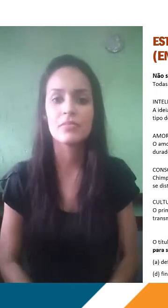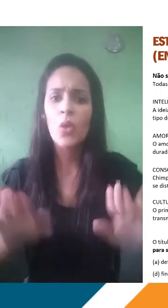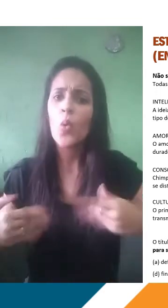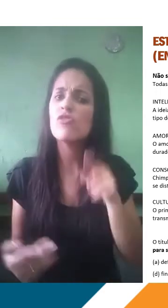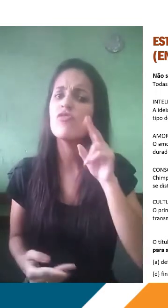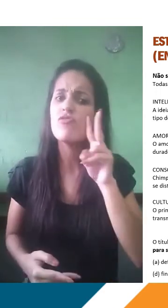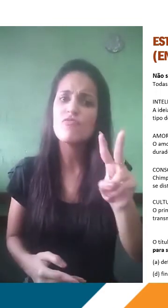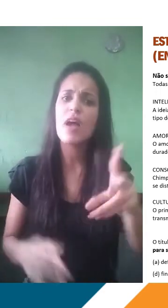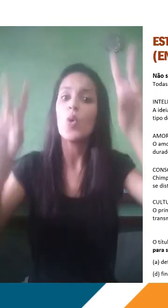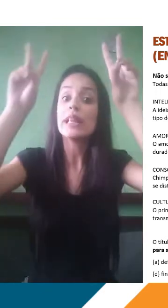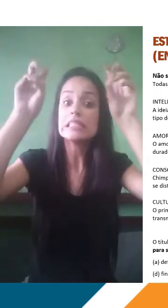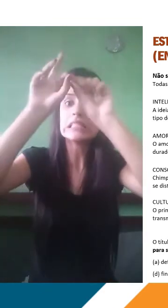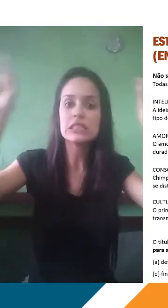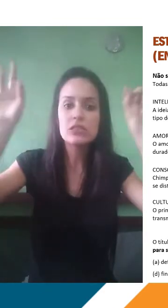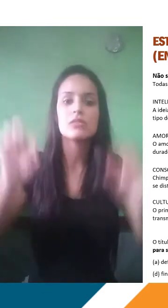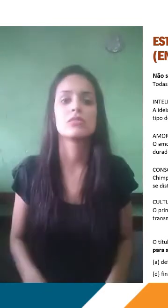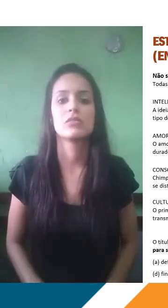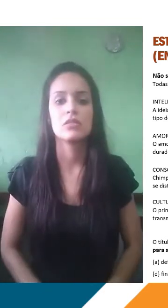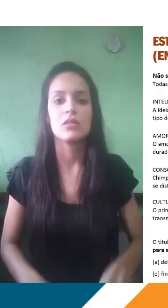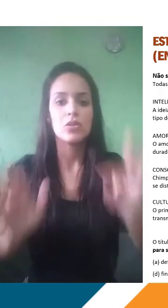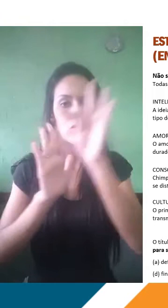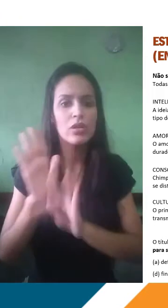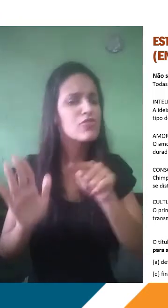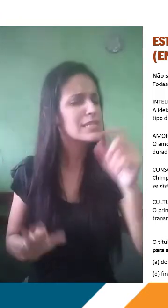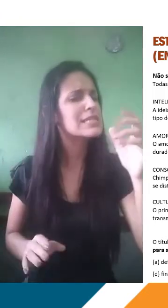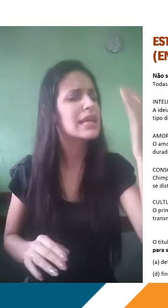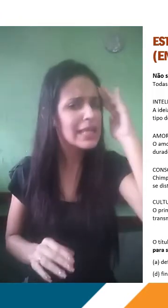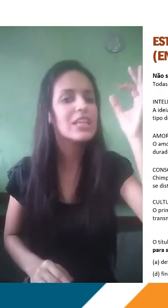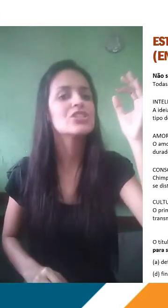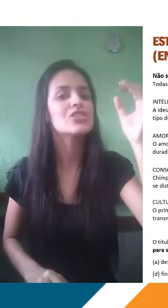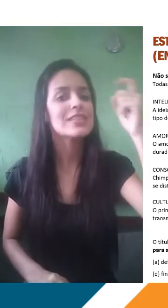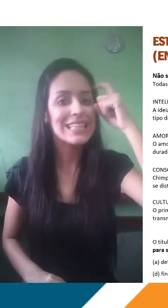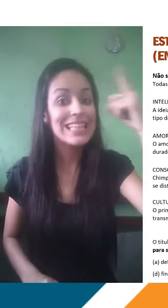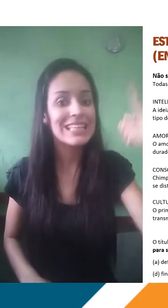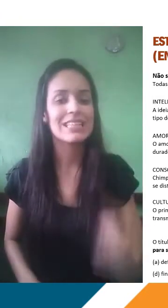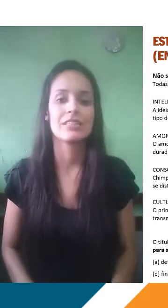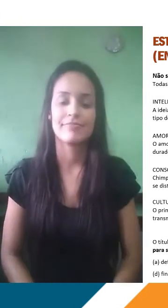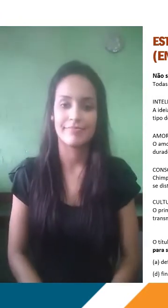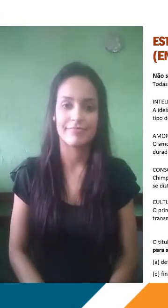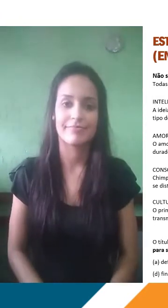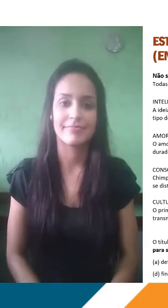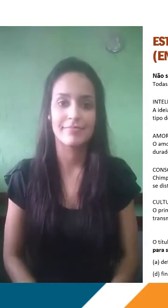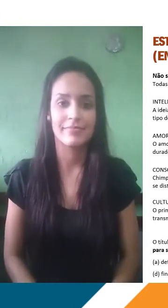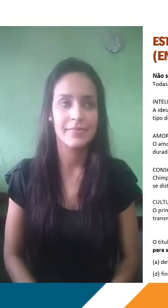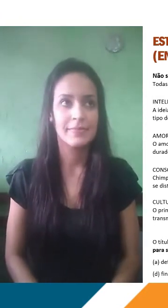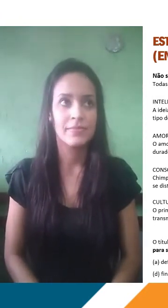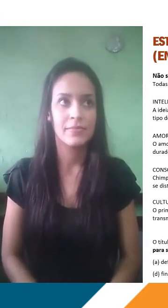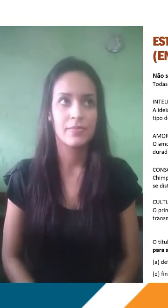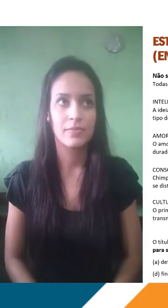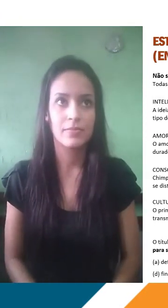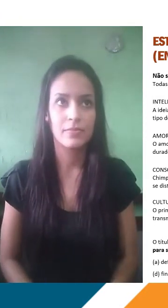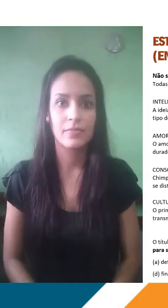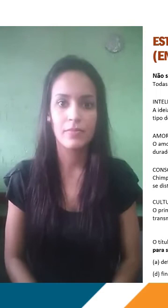ao longo do texto Logo no primeiro parágrafo, temos o ponto de vista do autor A tese Todas as características